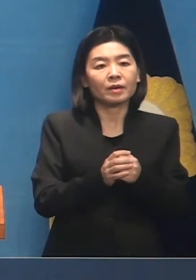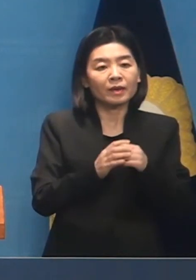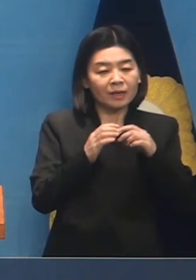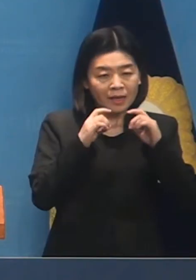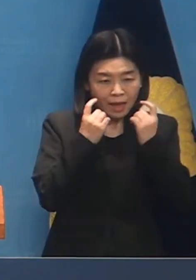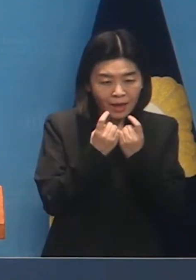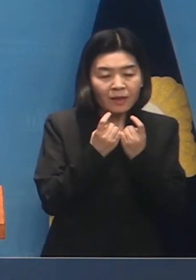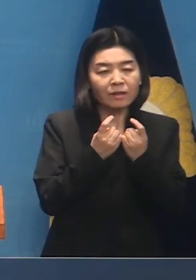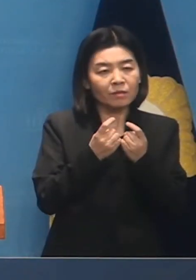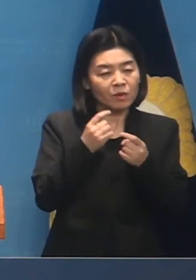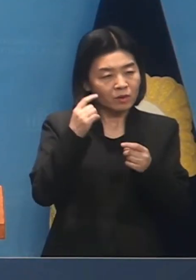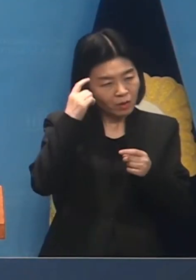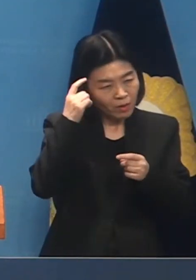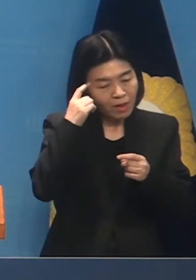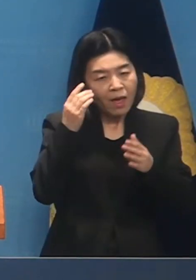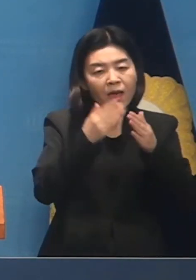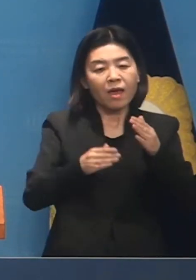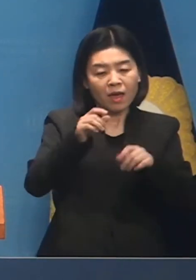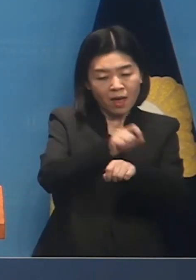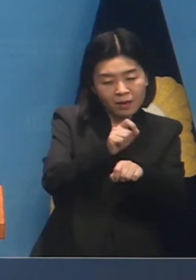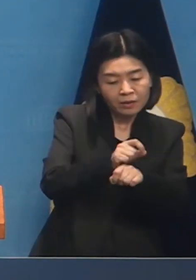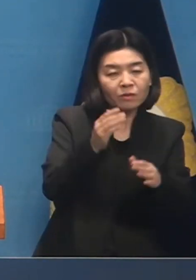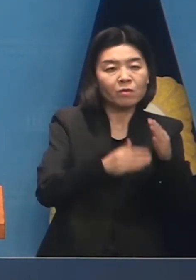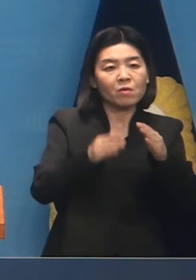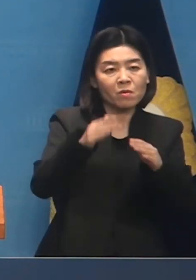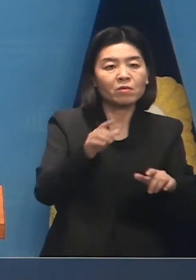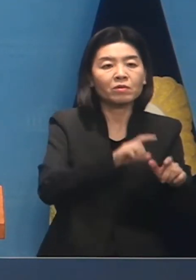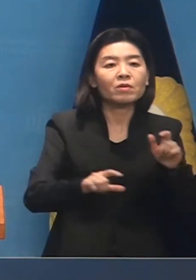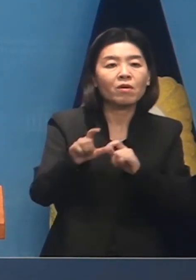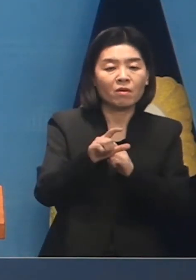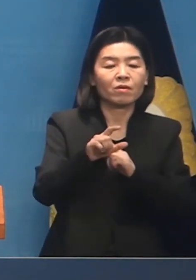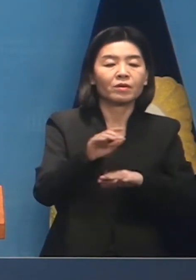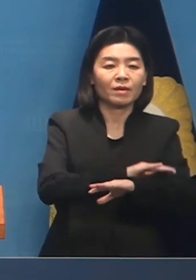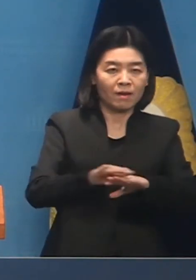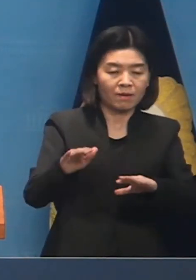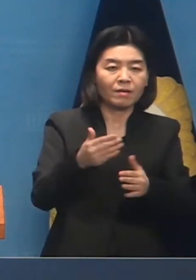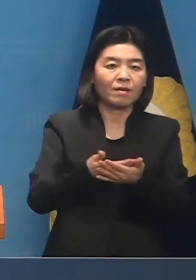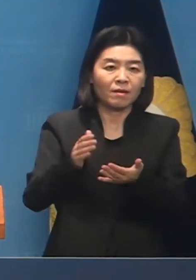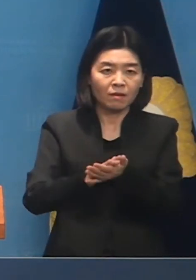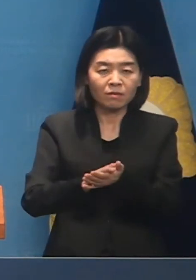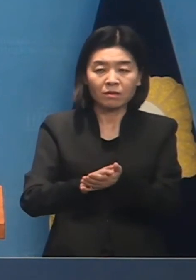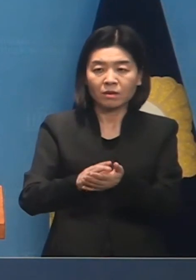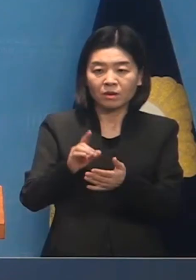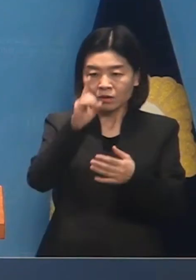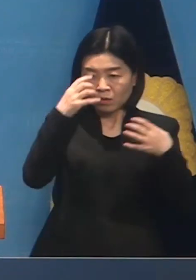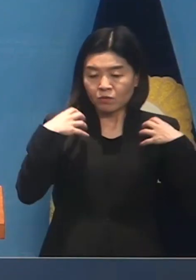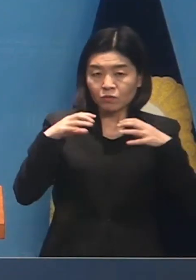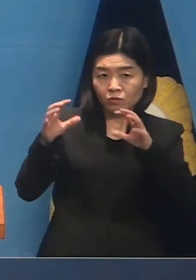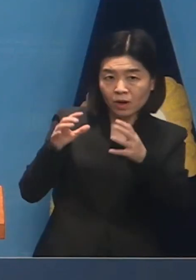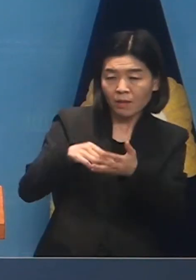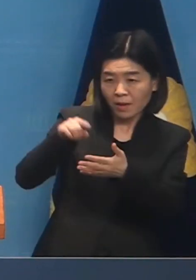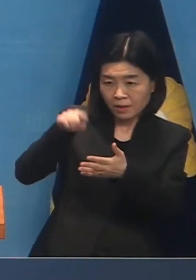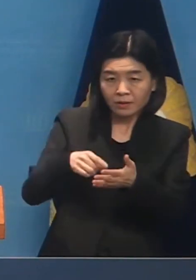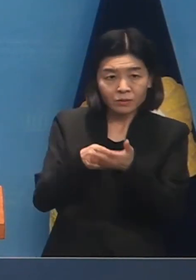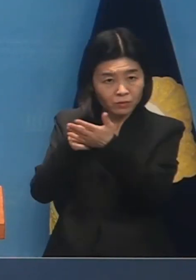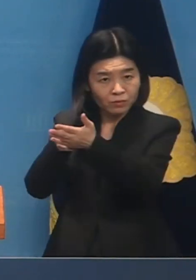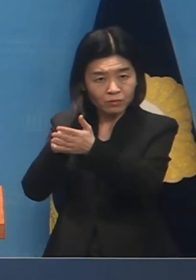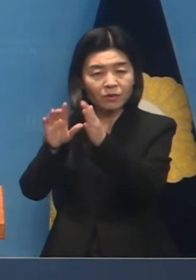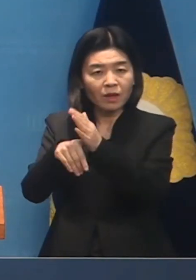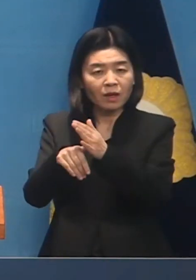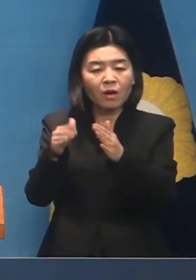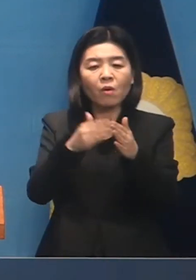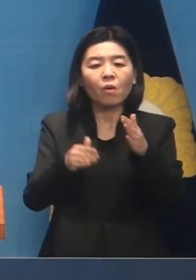행정의 공공성이 적용되도록 개편하겠습니다. 특히 국가배상 청구 등 공공성을 가진